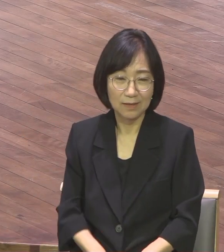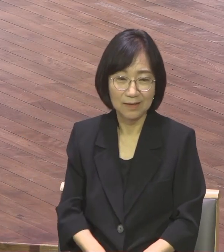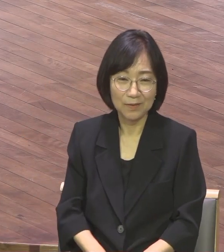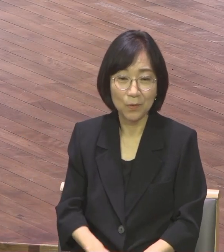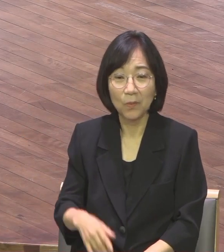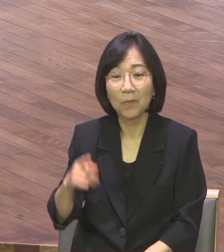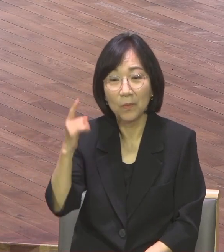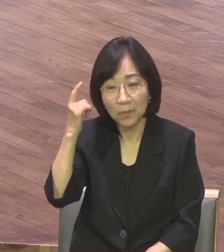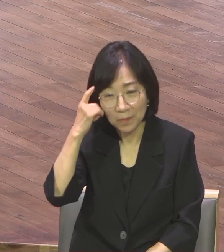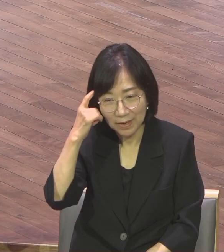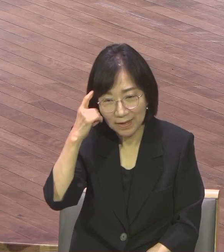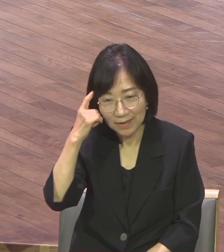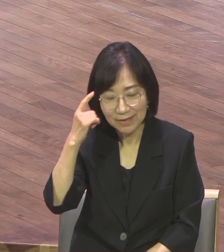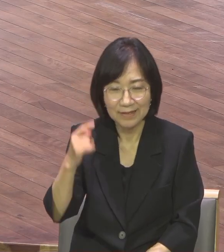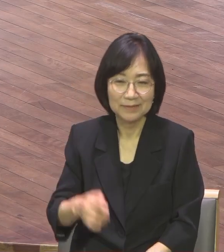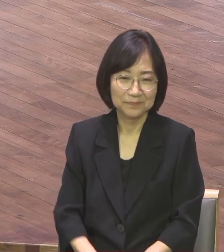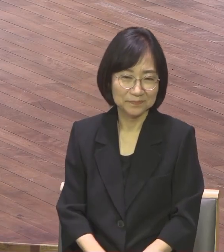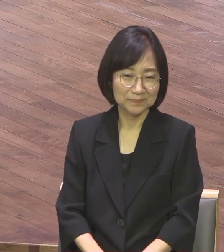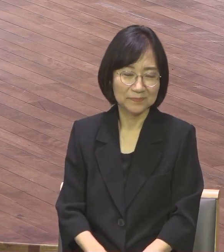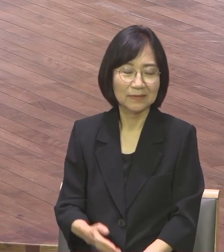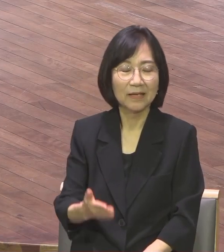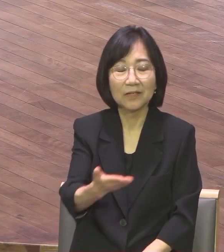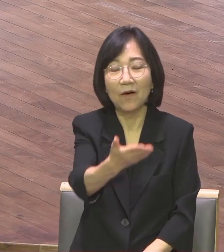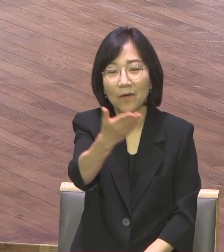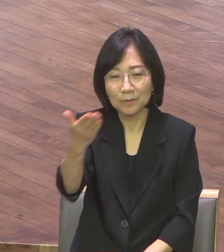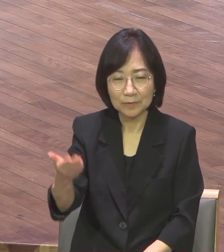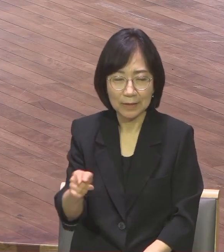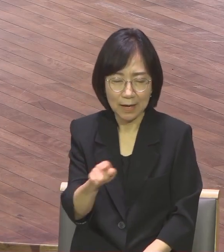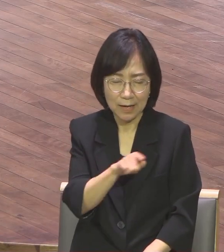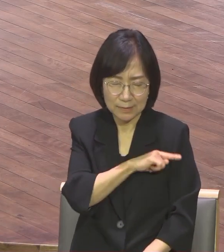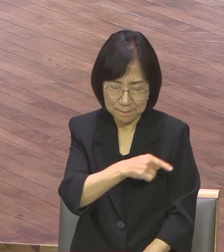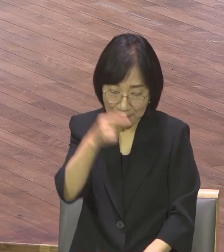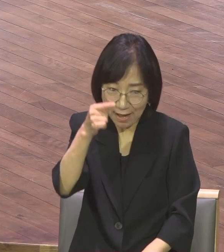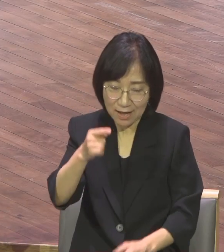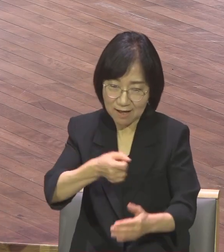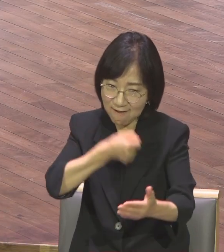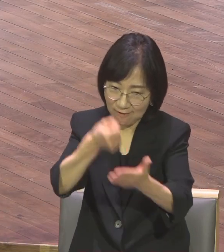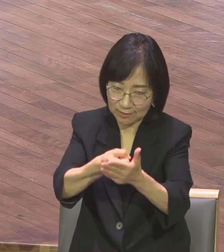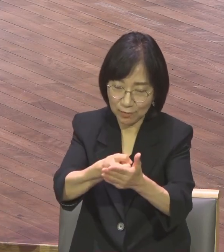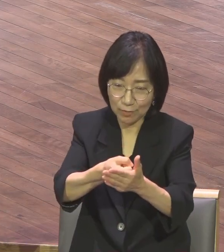여러분 우선순위를 정하시기 바랍니다. 마태복음 6장 33절에